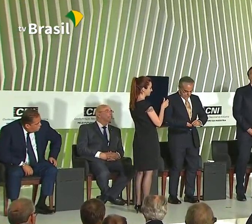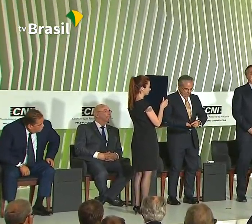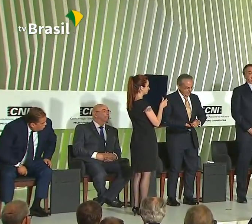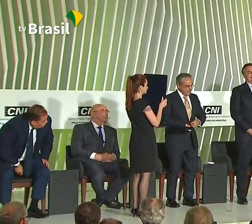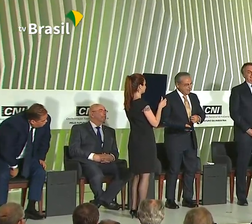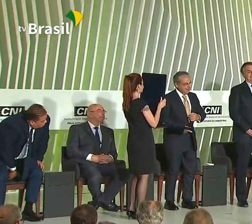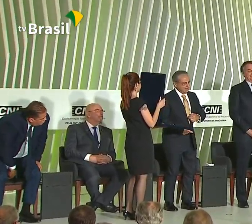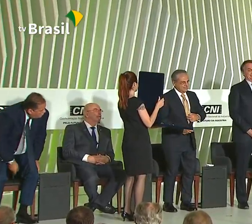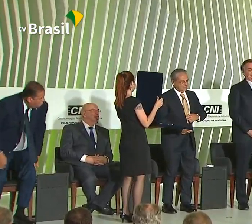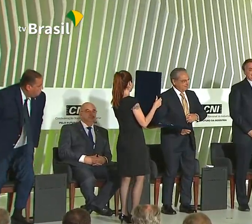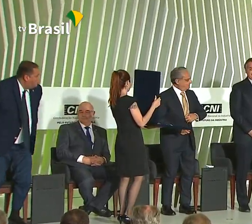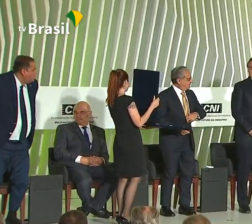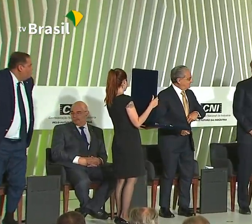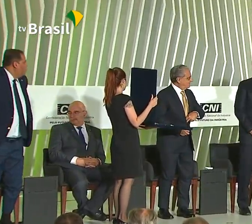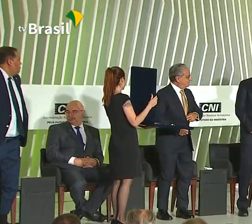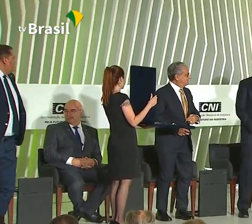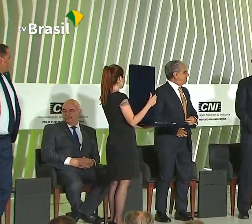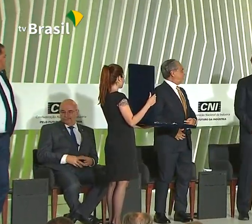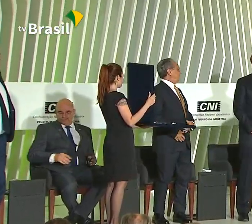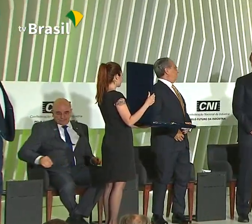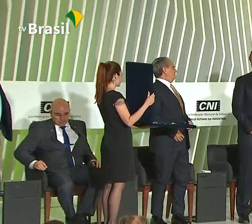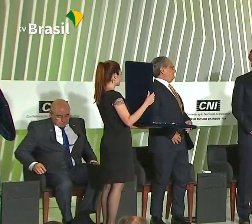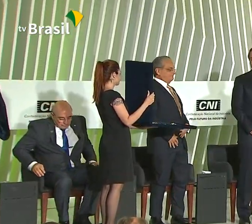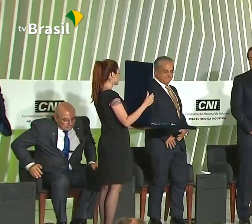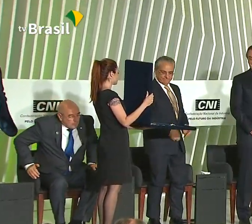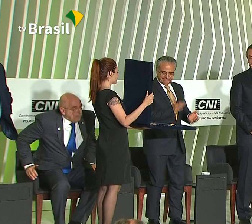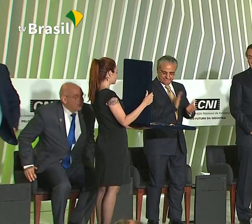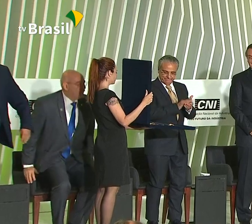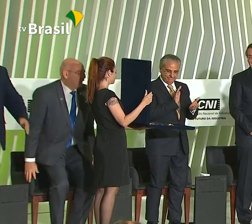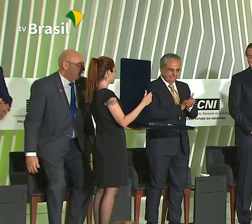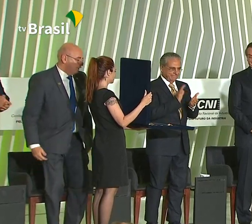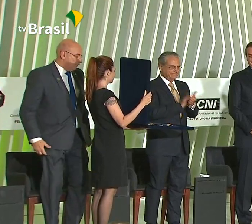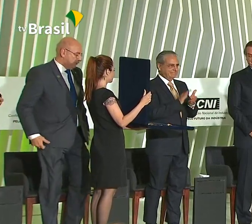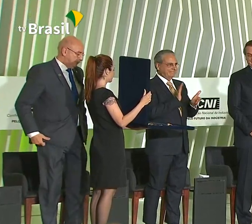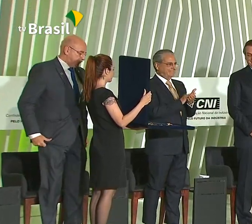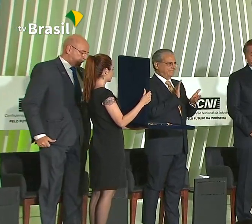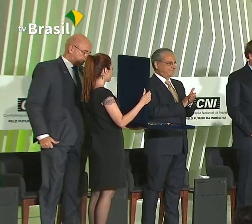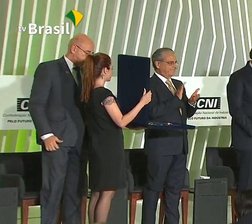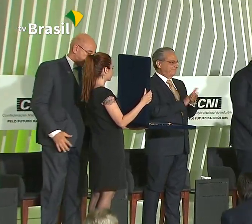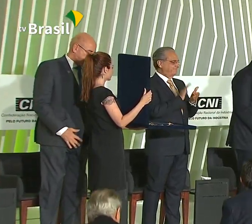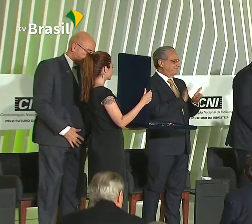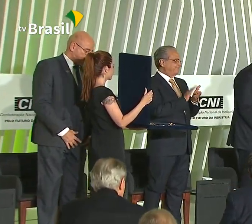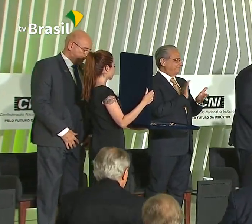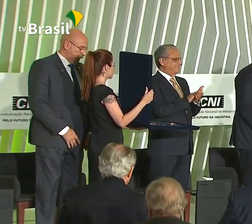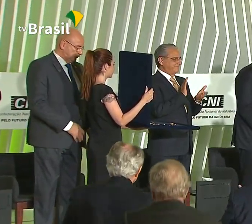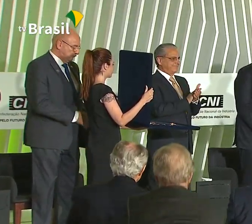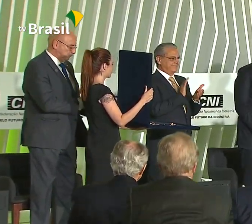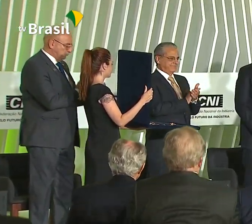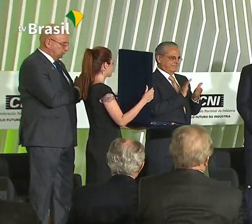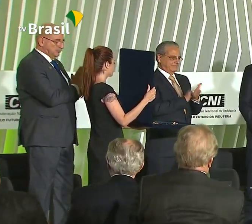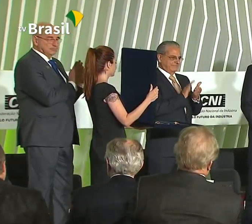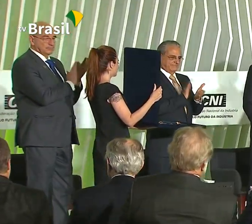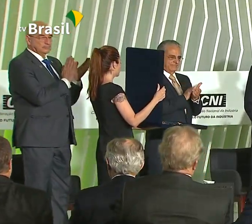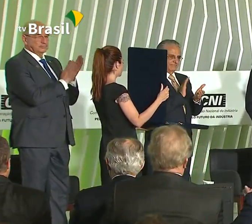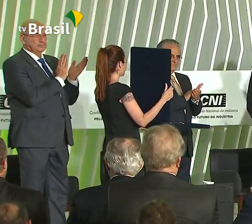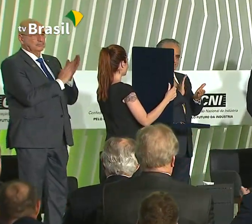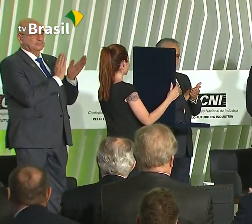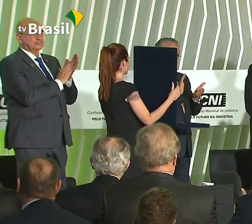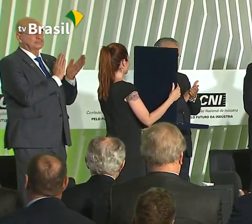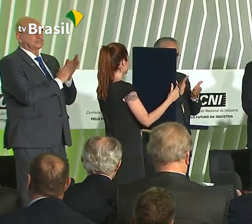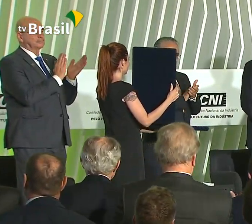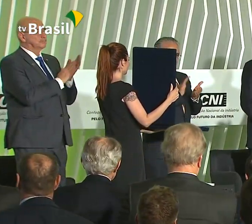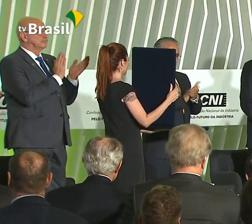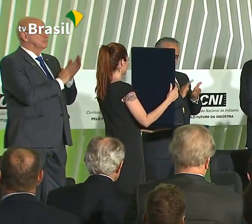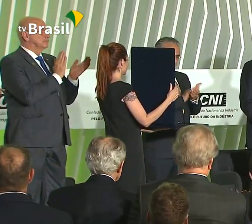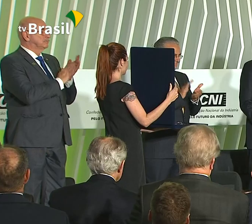do brasil jair messias bolsonaro pelos relevantes serviços prestados à indústria nacional